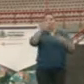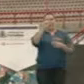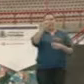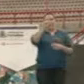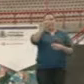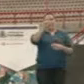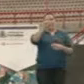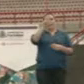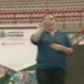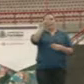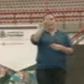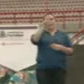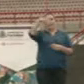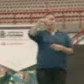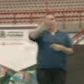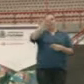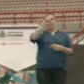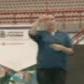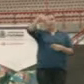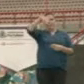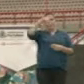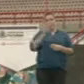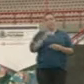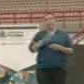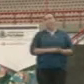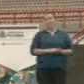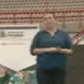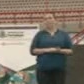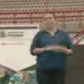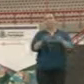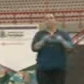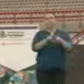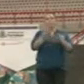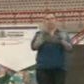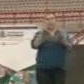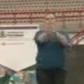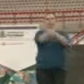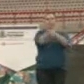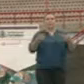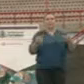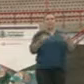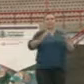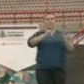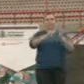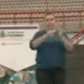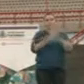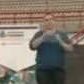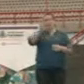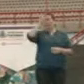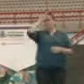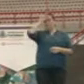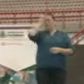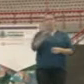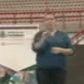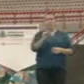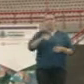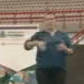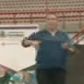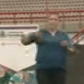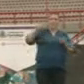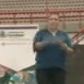tanto que quem é o símbolo do calvinismo, que é a formiga? A formiga. Porque se tem um animal que trabalha, que é a formiga? A formiga. Até hoje tem